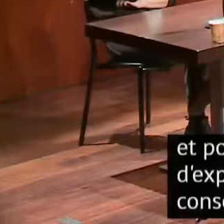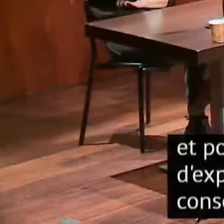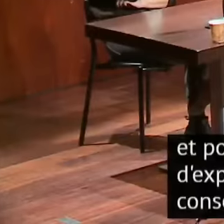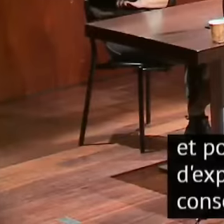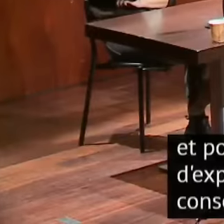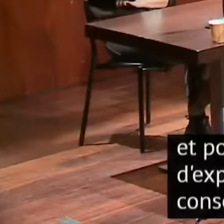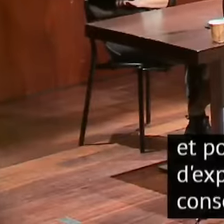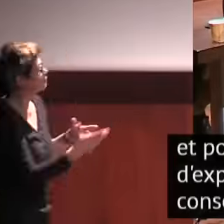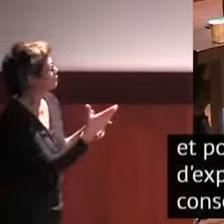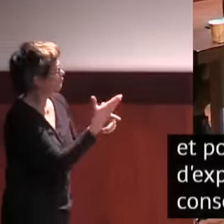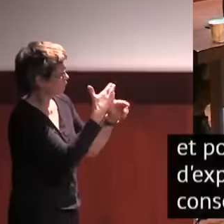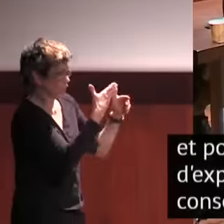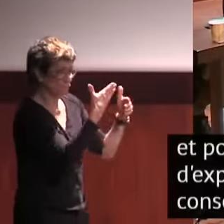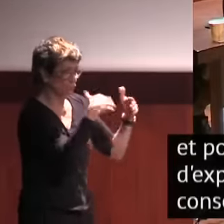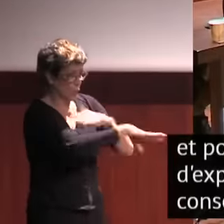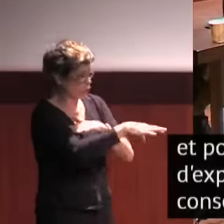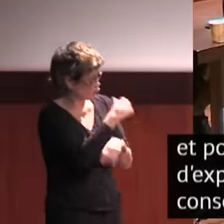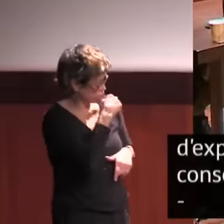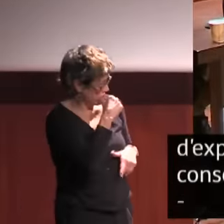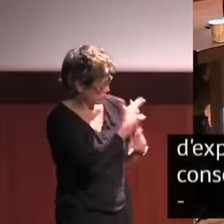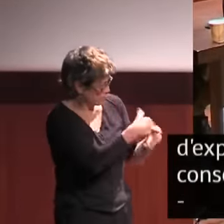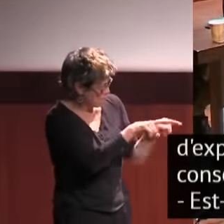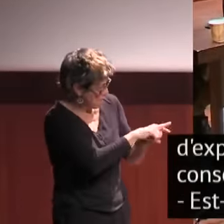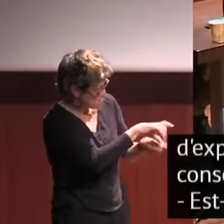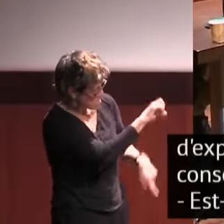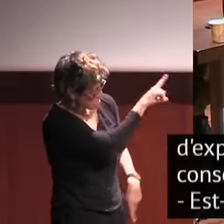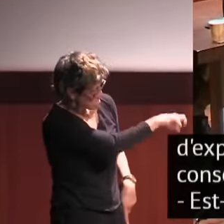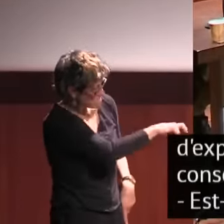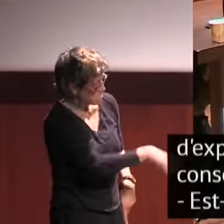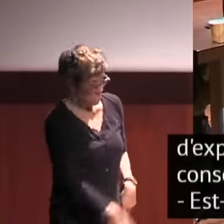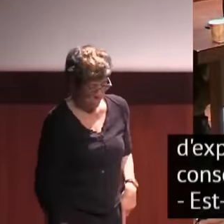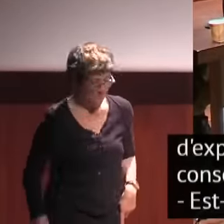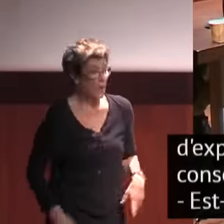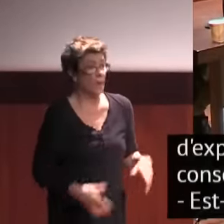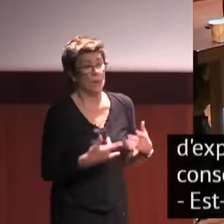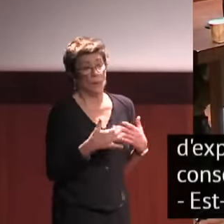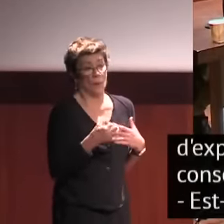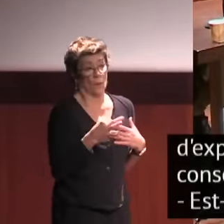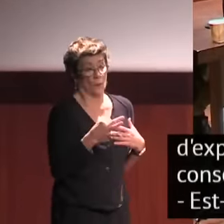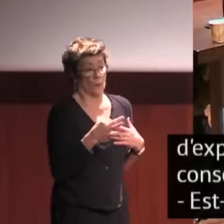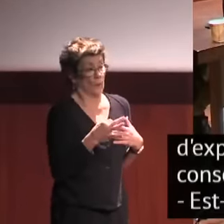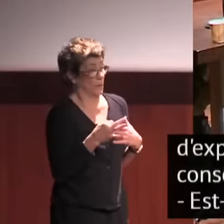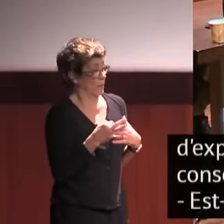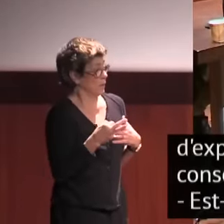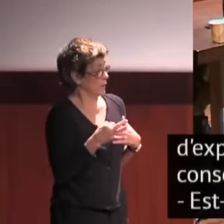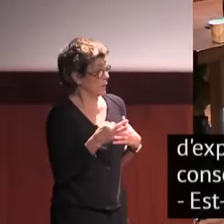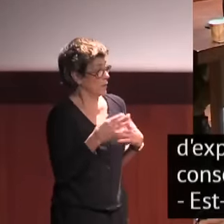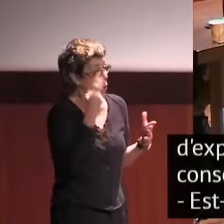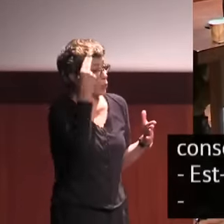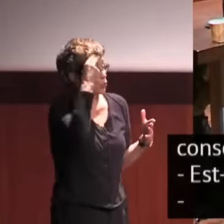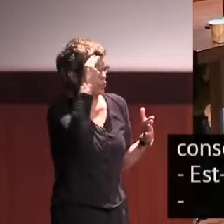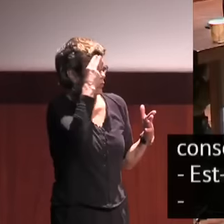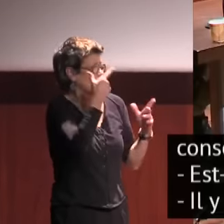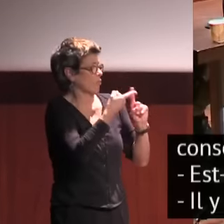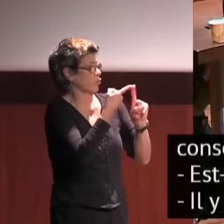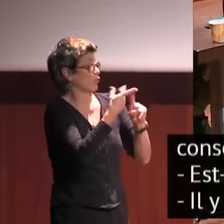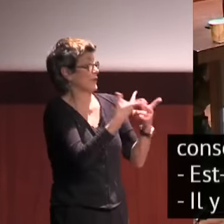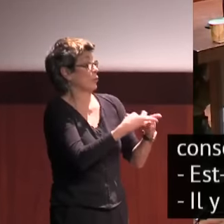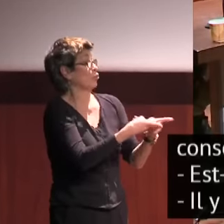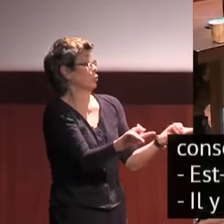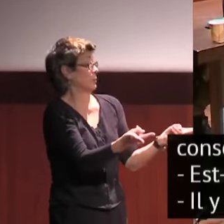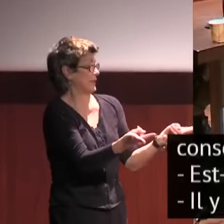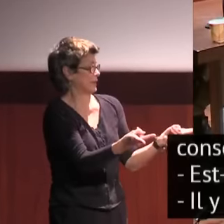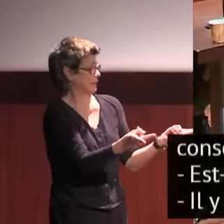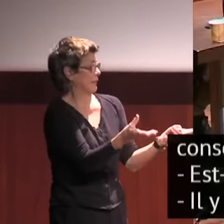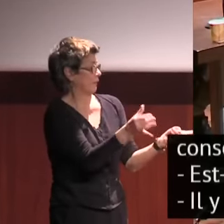Est-ce qu'à l'INJS, c'est la même chose ? Alors, je pense qu'il y a une notion qui est importante, c'est aussi la notion du public. Nous, on reçoit vraiment